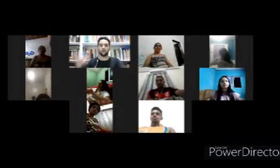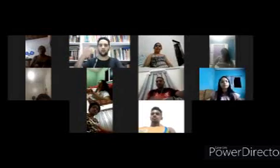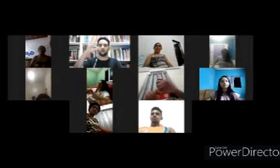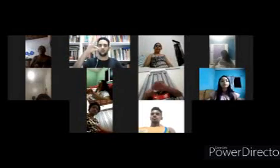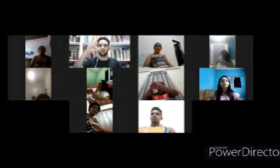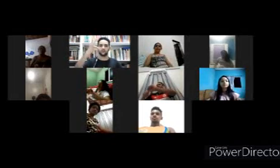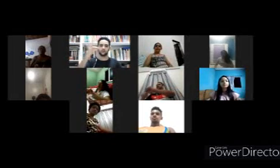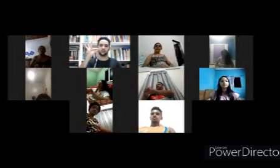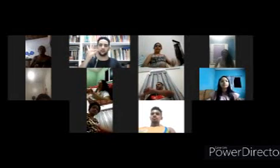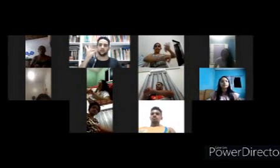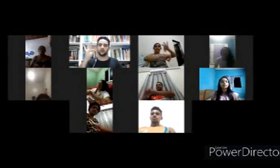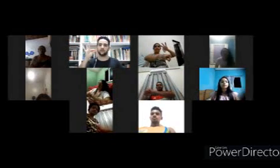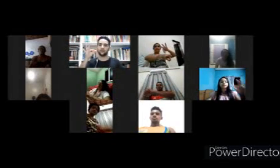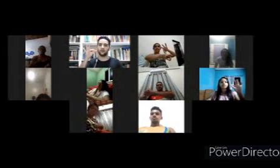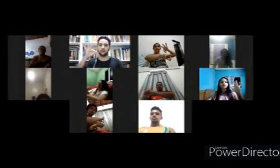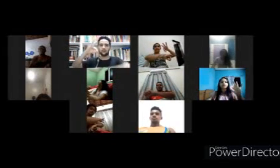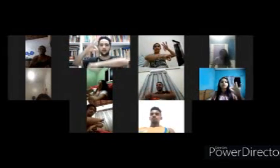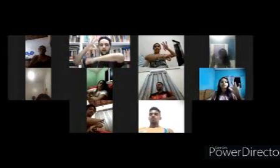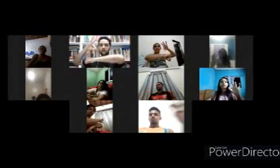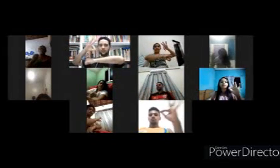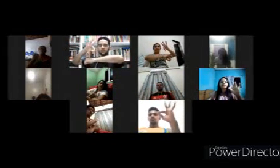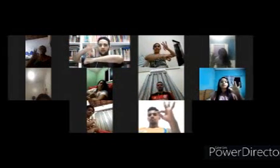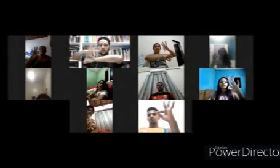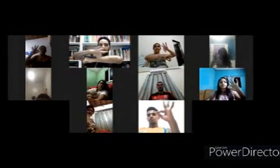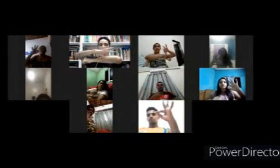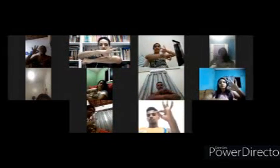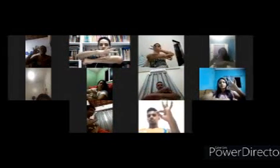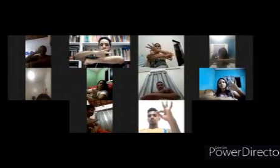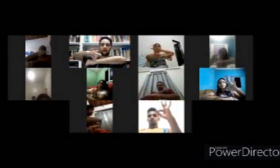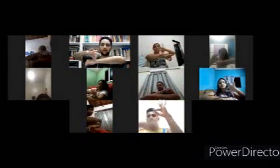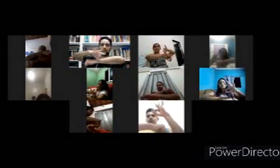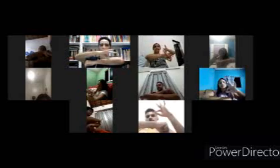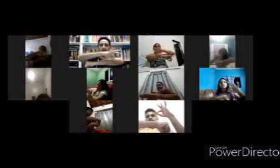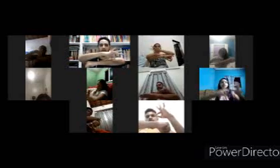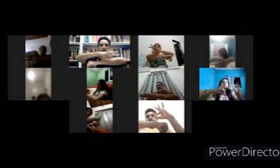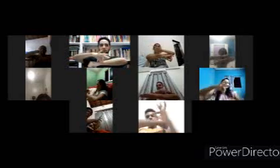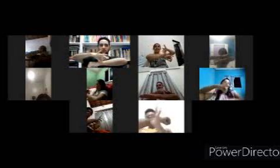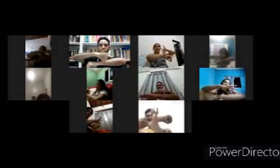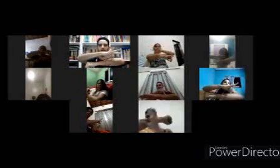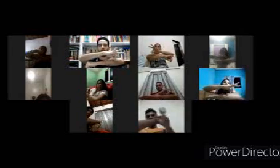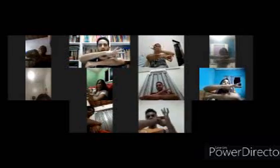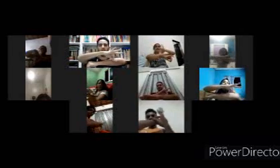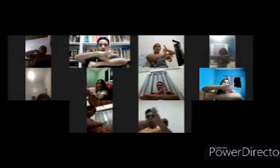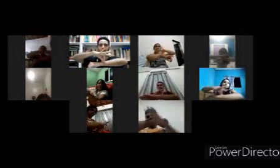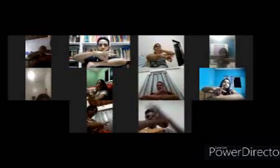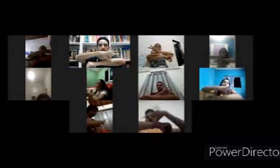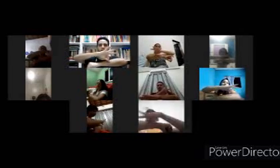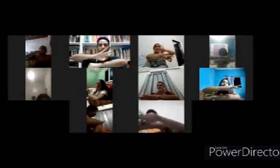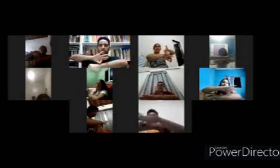Régua, como se fosse o sinal de café. E eu vou abrir aqui meu braço e fazer a medição. Régua, por